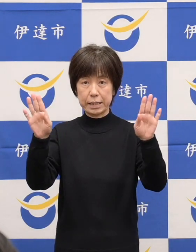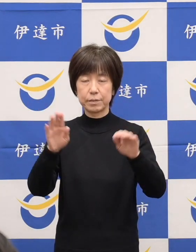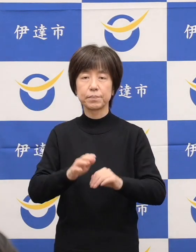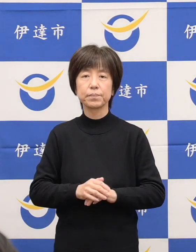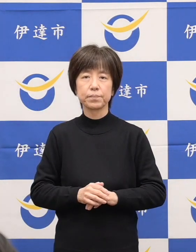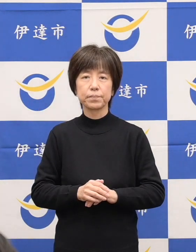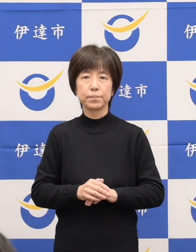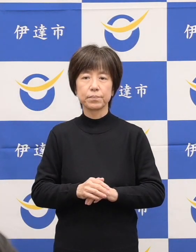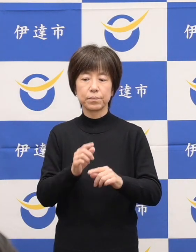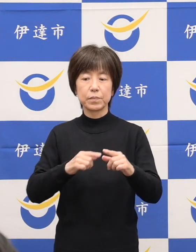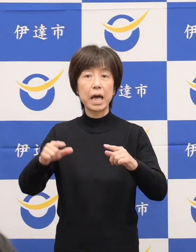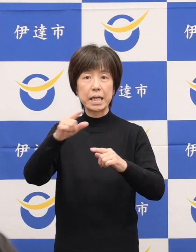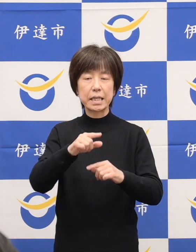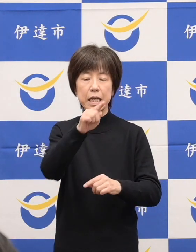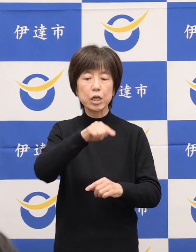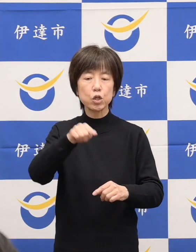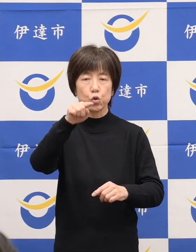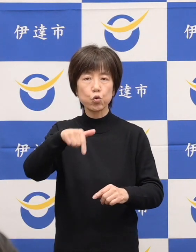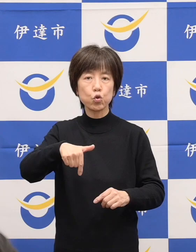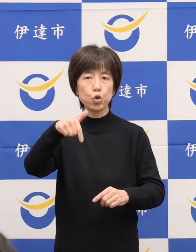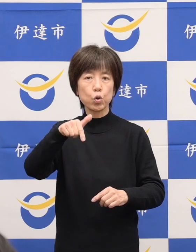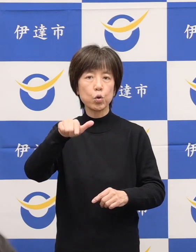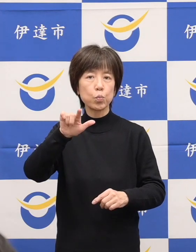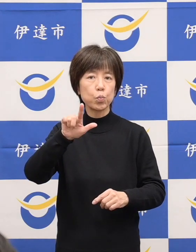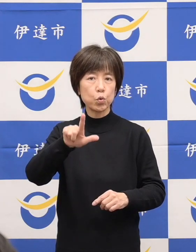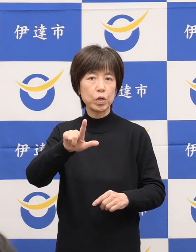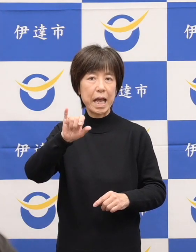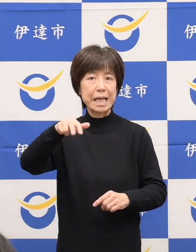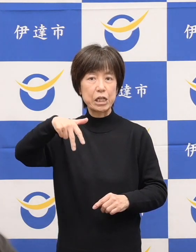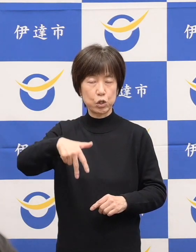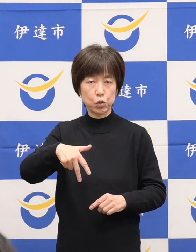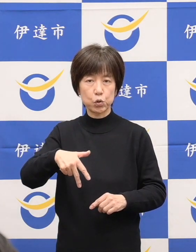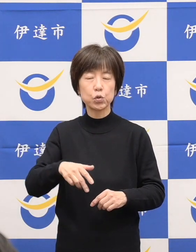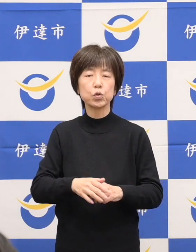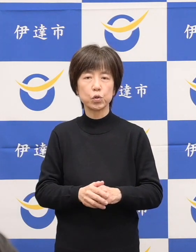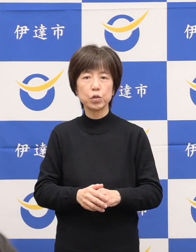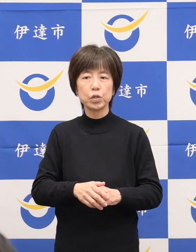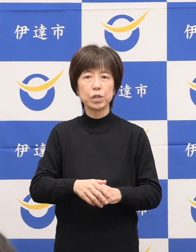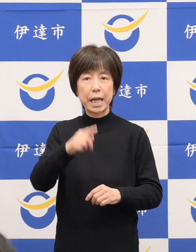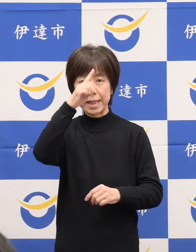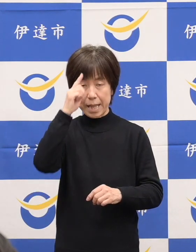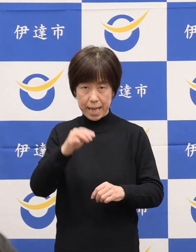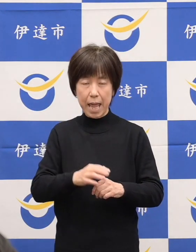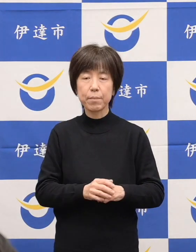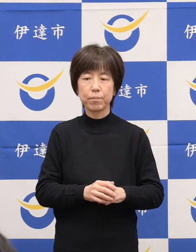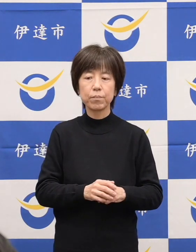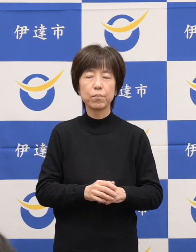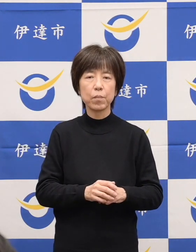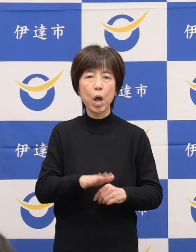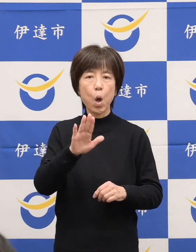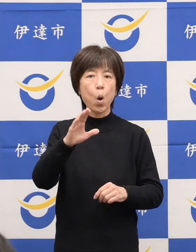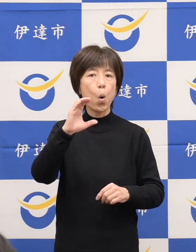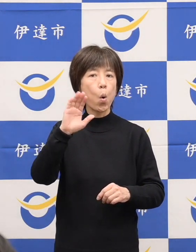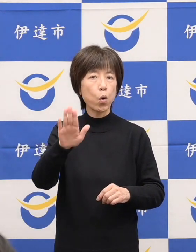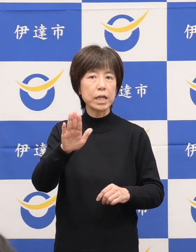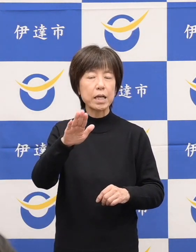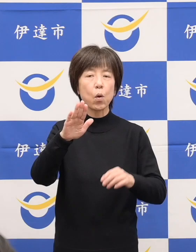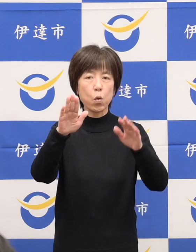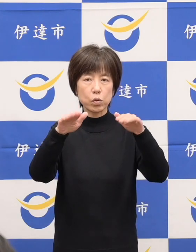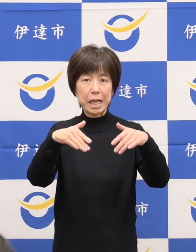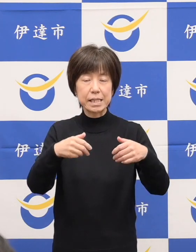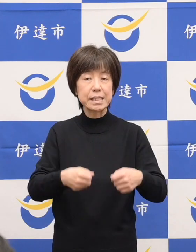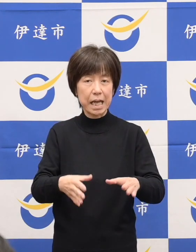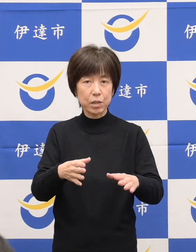にはユープレイス伊達とお手の里来てみいながオープンをしまして、市内外の多くの方